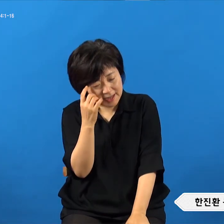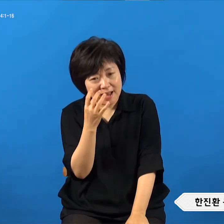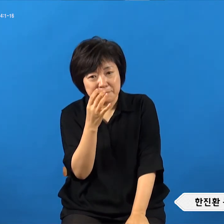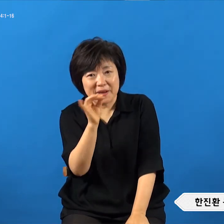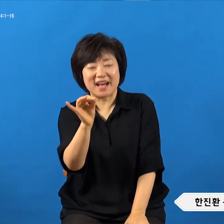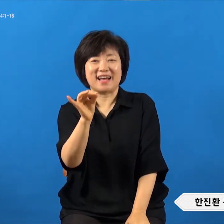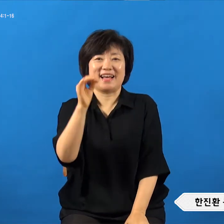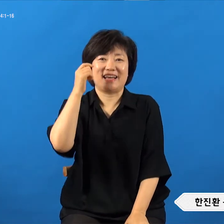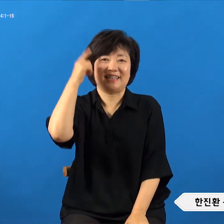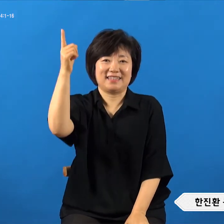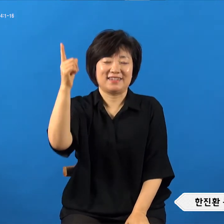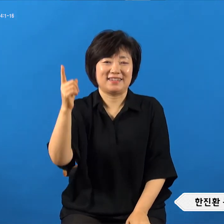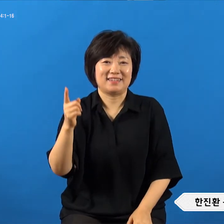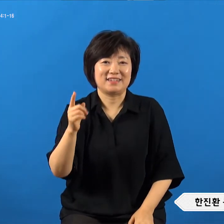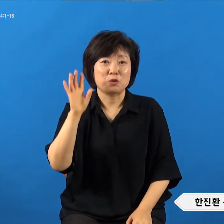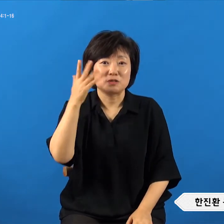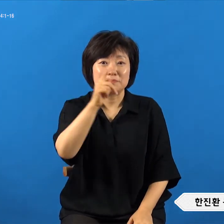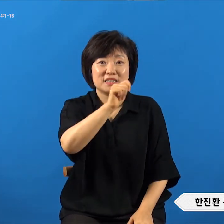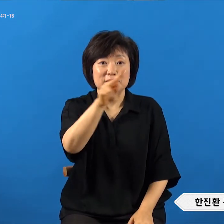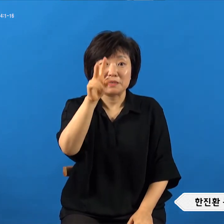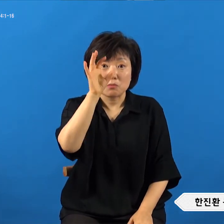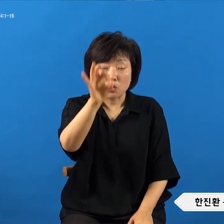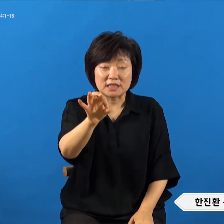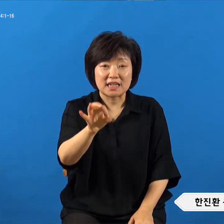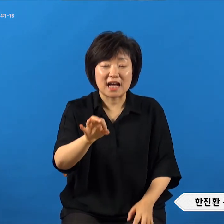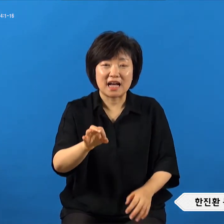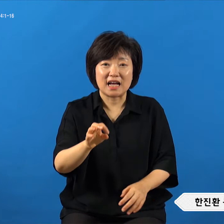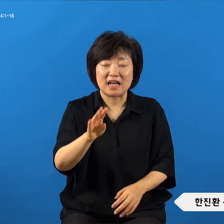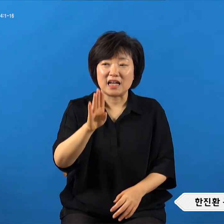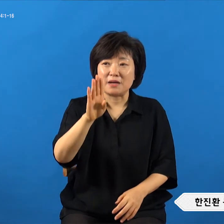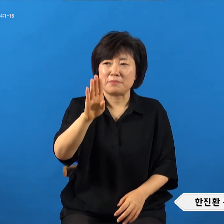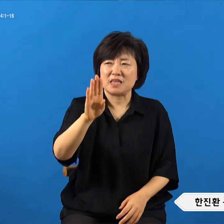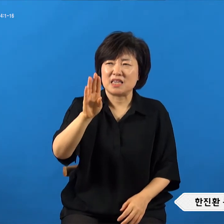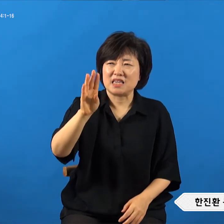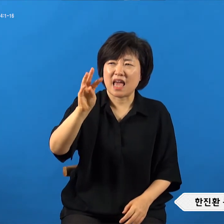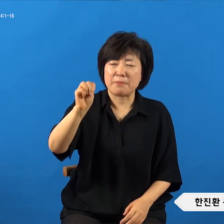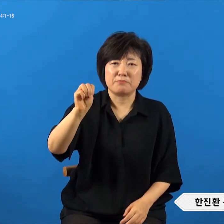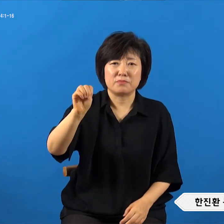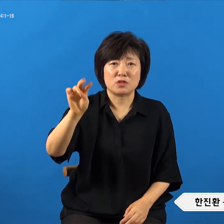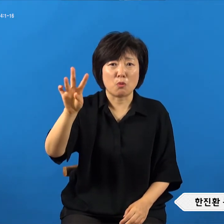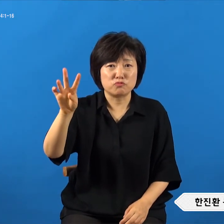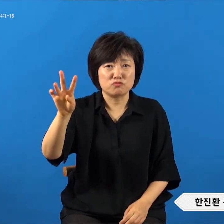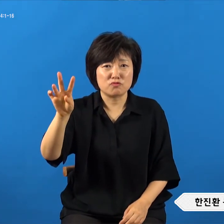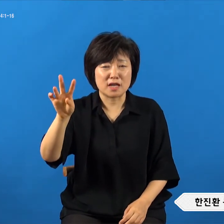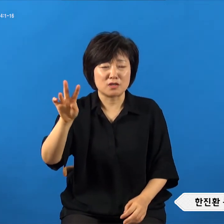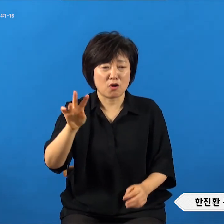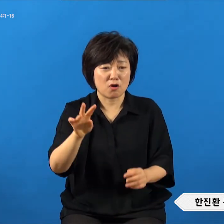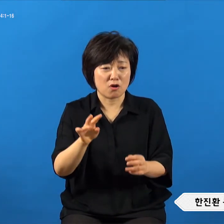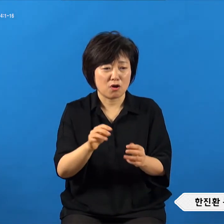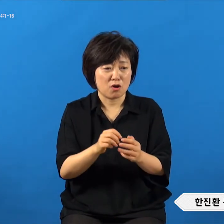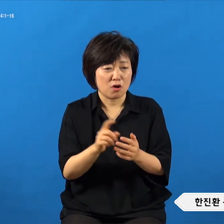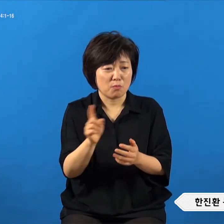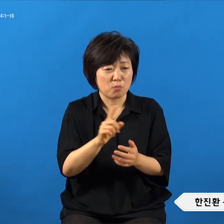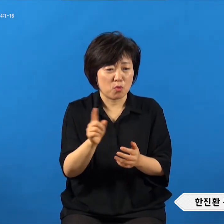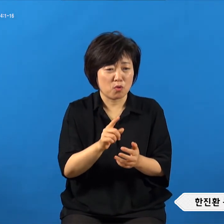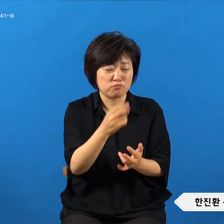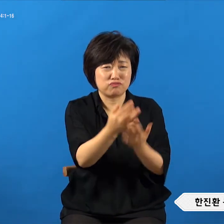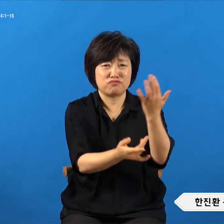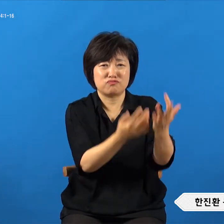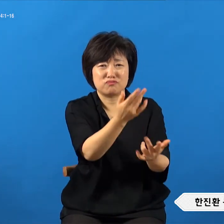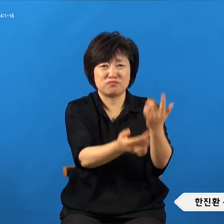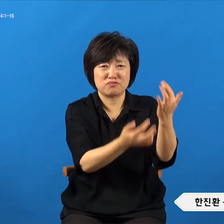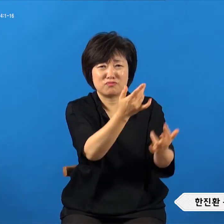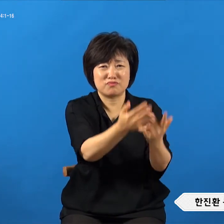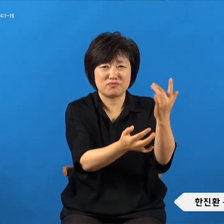딱 아이디어가 떠올랐습니다. 요즘 텔레비 보니까 BMW에서 자꾸 불이 나가지고 리콜을 한다.